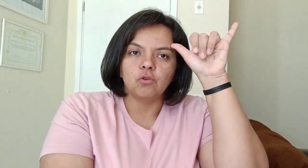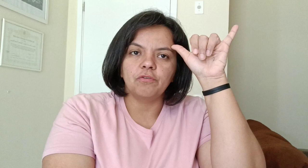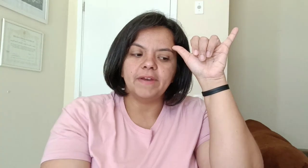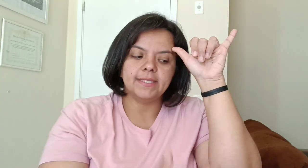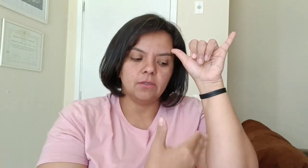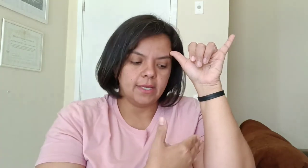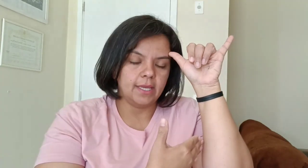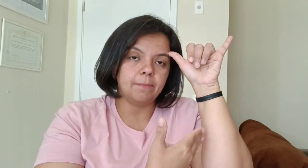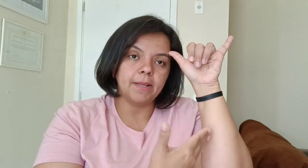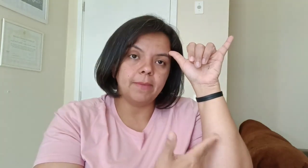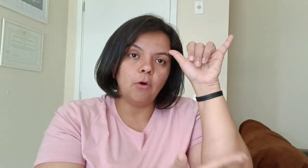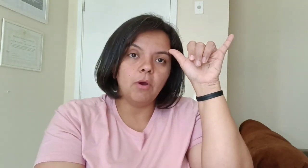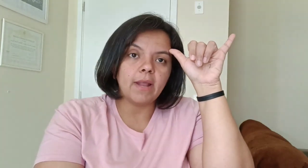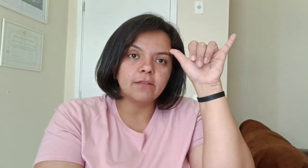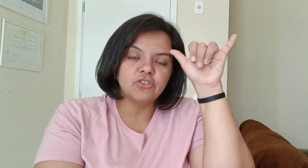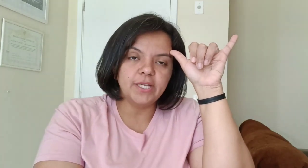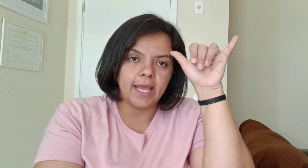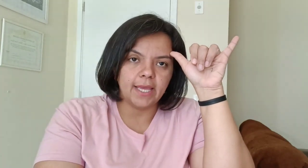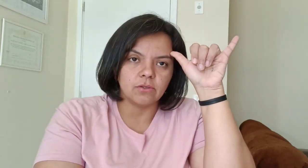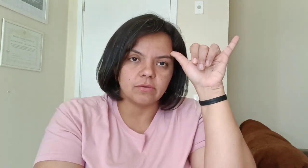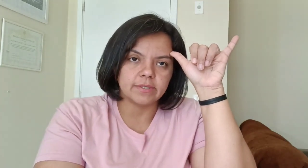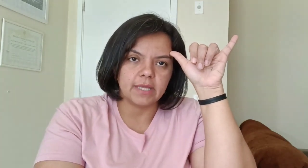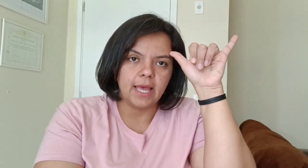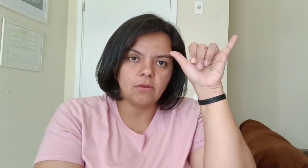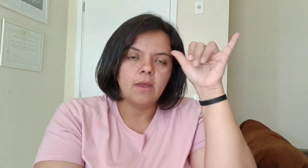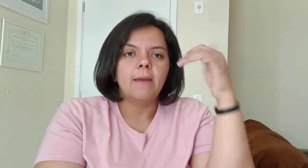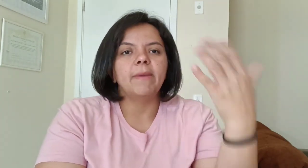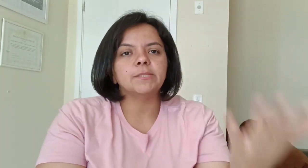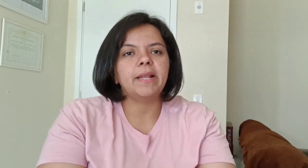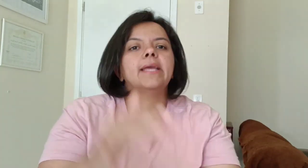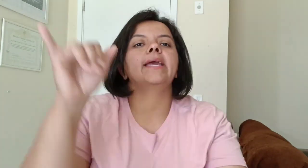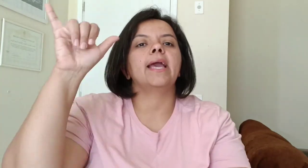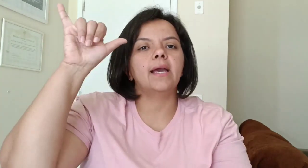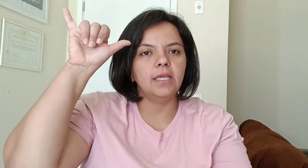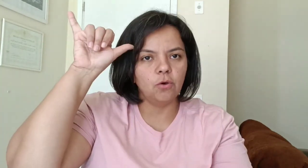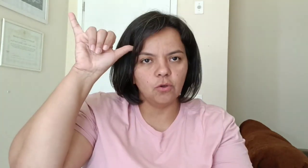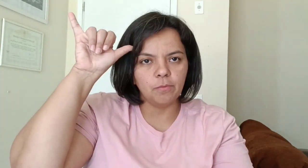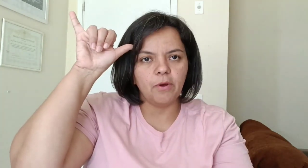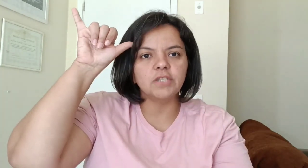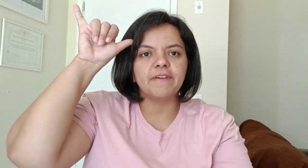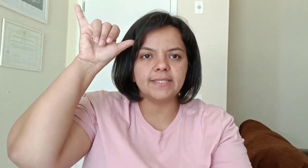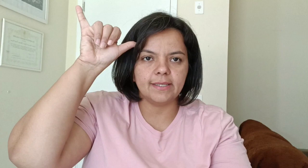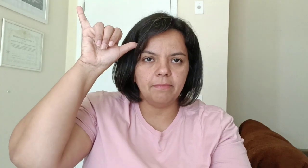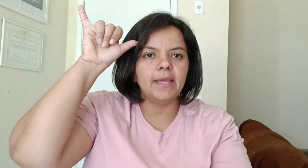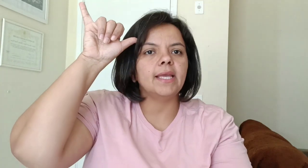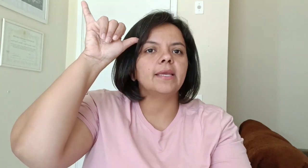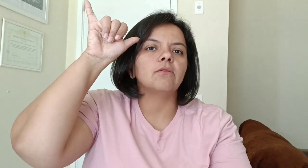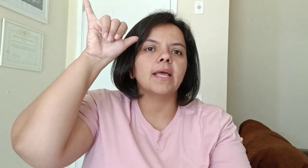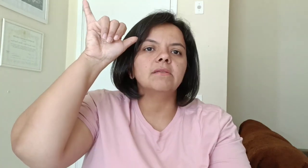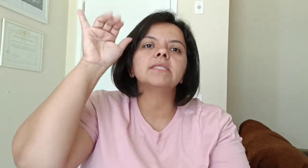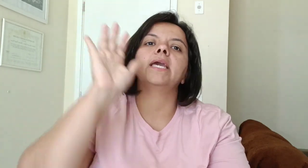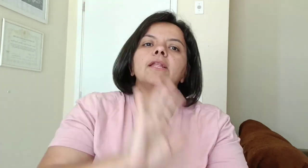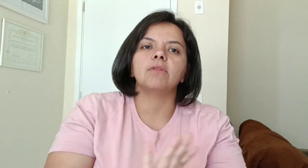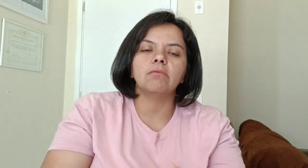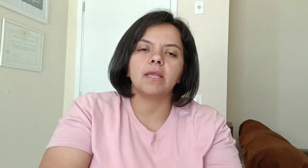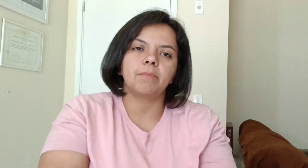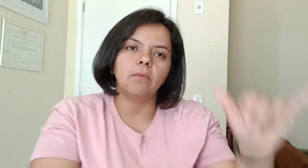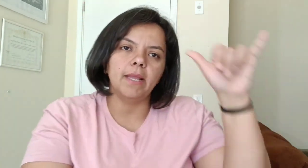tô fazendo aqui, pra mim é o meu lado direito, certo? Mas pra quem é canhoto, pode fazer também aqui no lado esquerdo, não tem